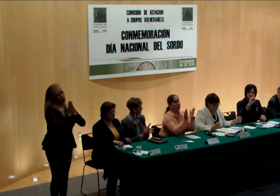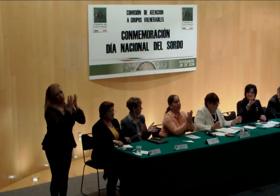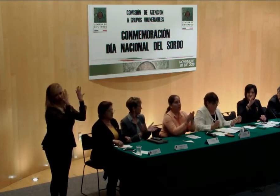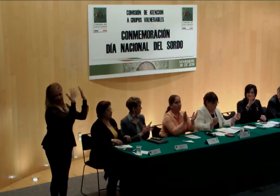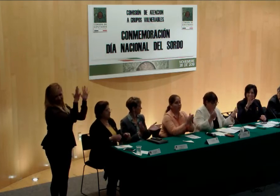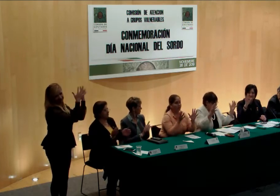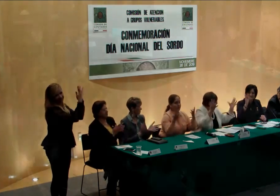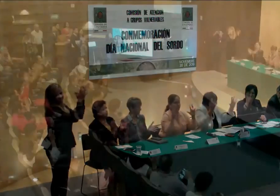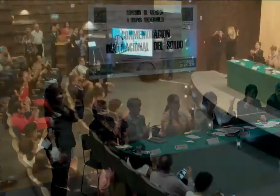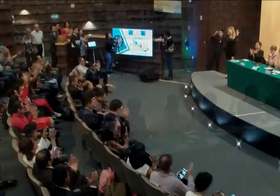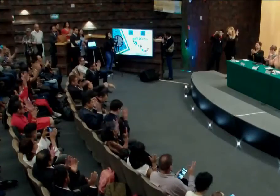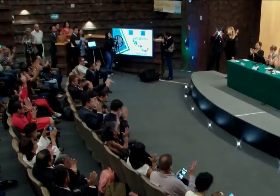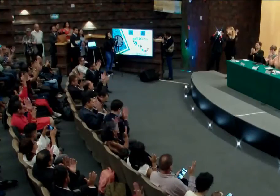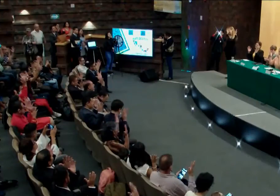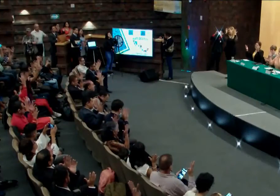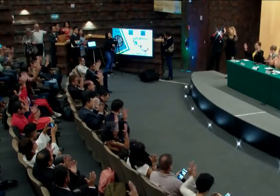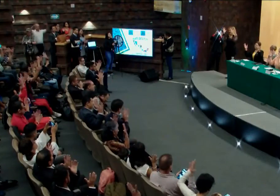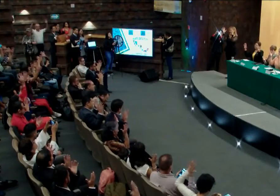favor.